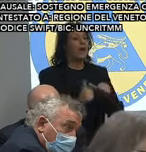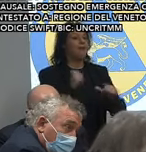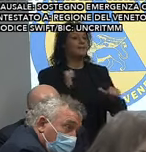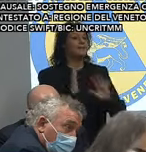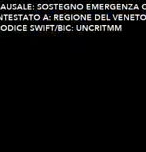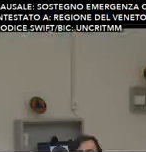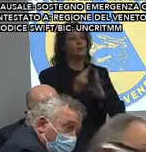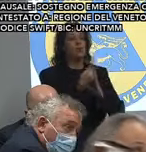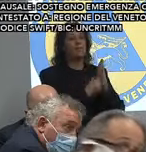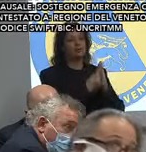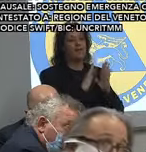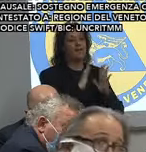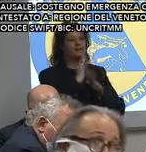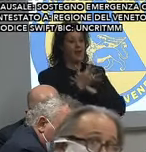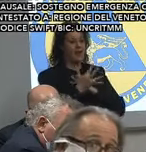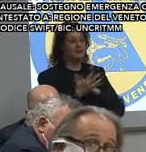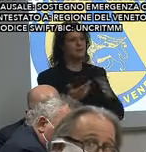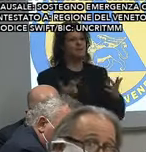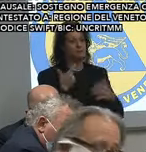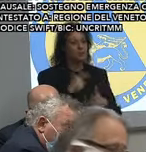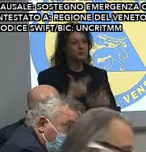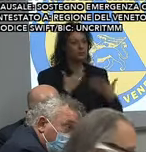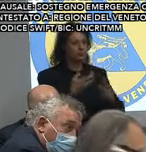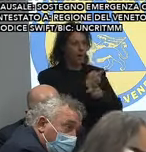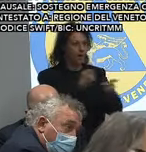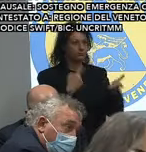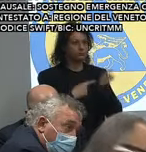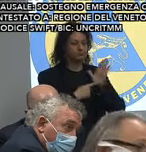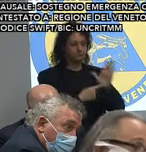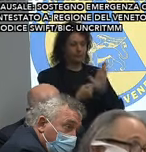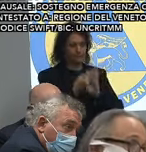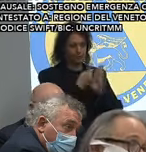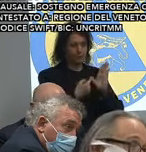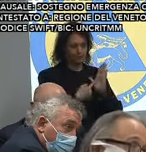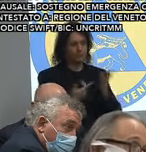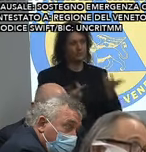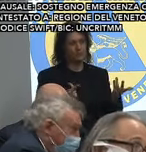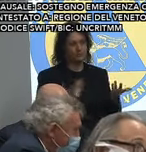progettualità, ha già una progettualità che vale una messa cantata, insomma.